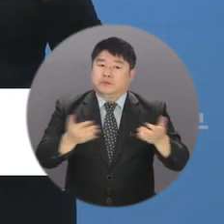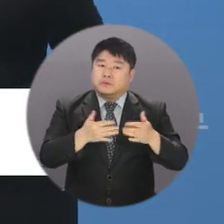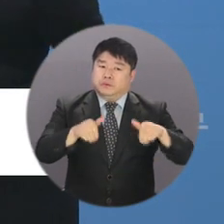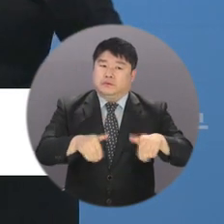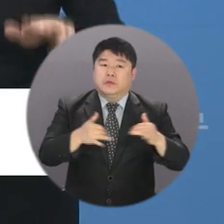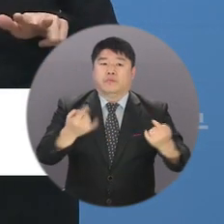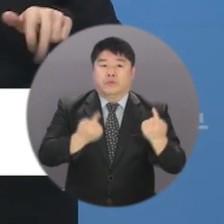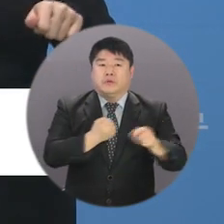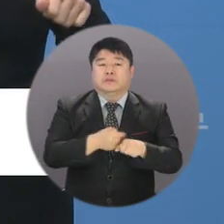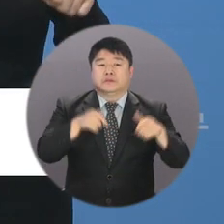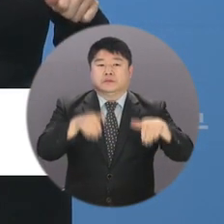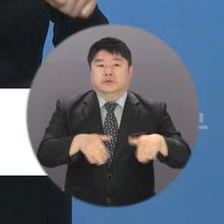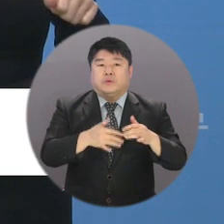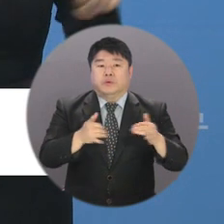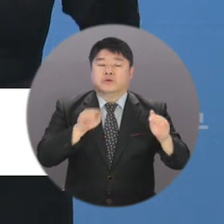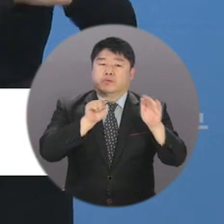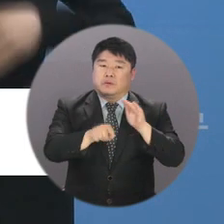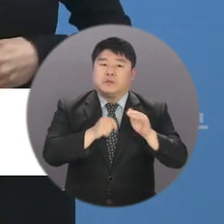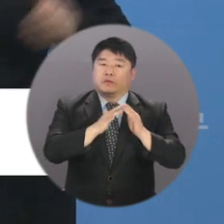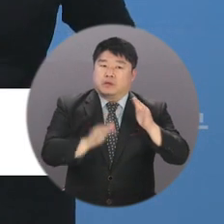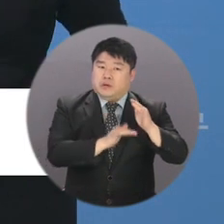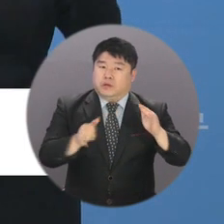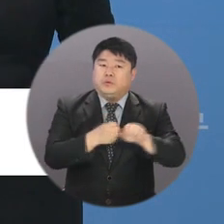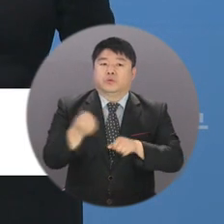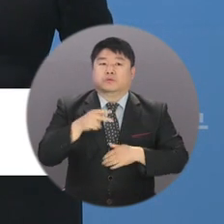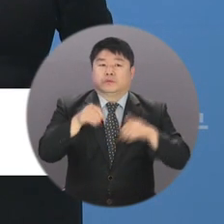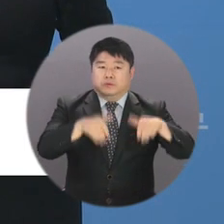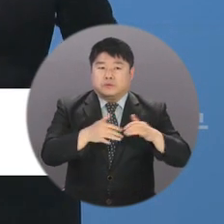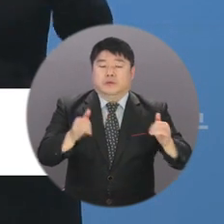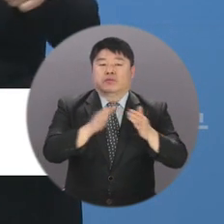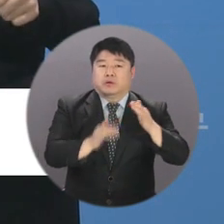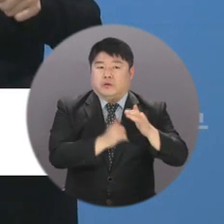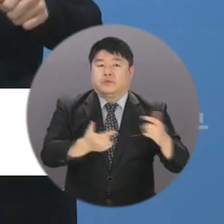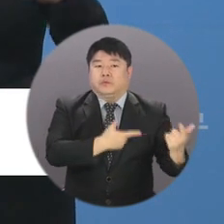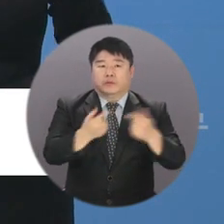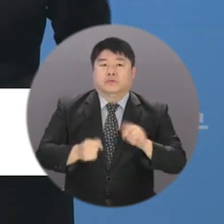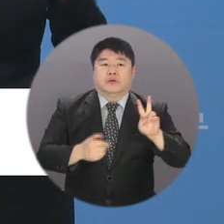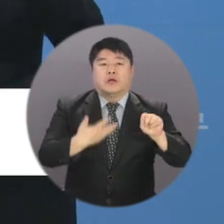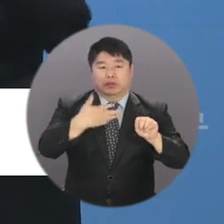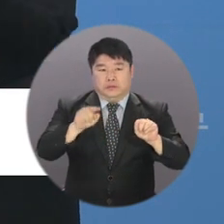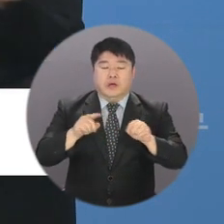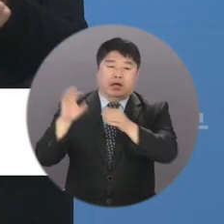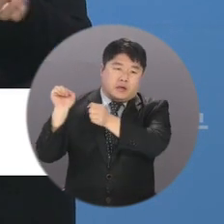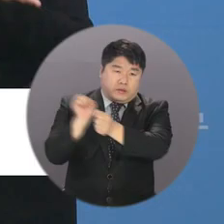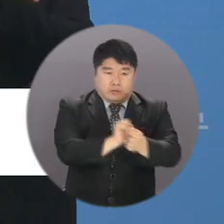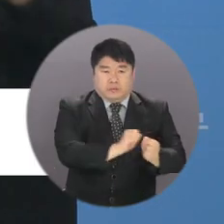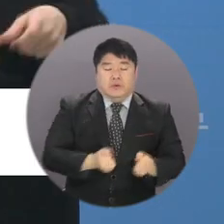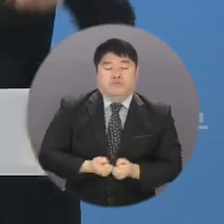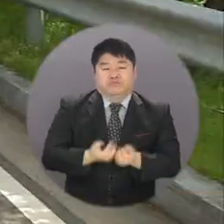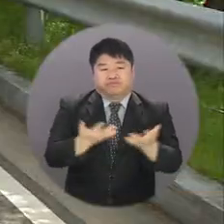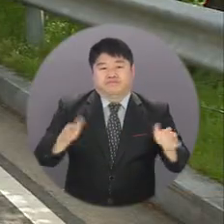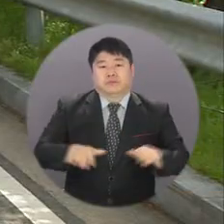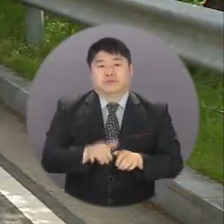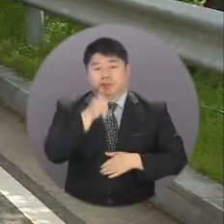이제는 그 직원, 거기를 방문했던 가족 또는 그 직원의 가족 뭐 이런 식으로 N차 감염이 더 늘어나고 있는